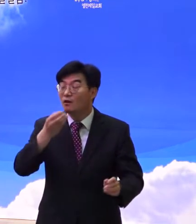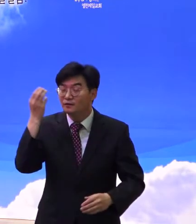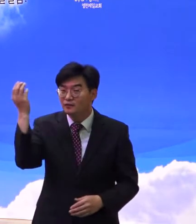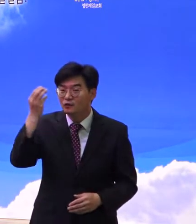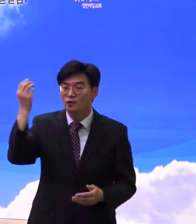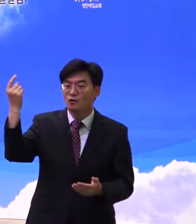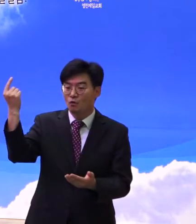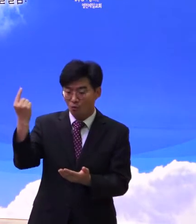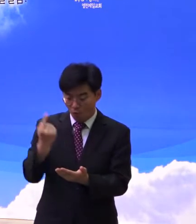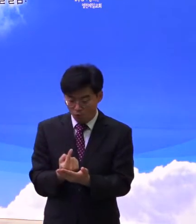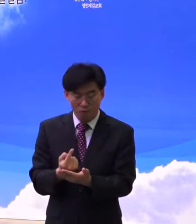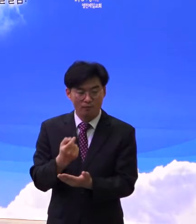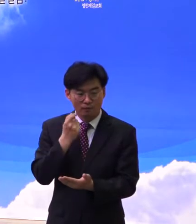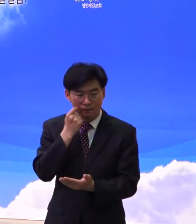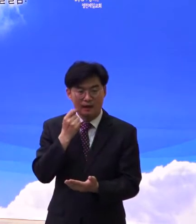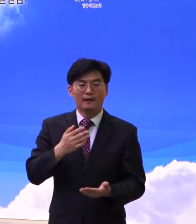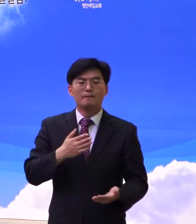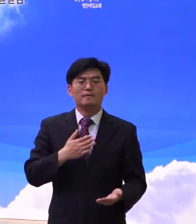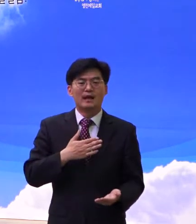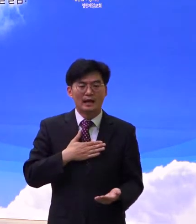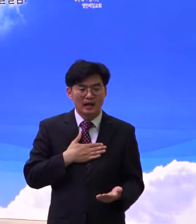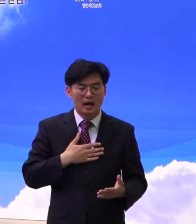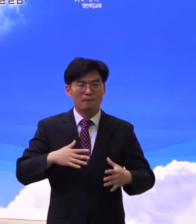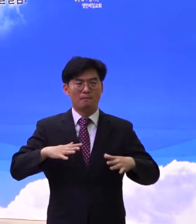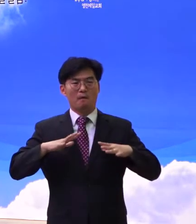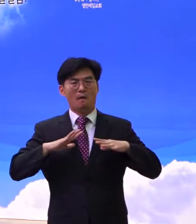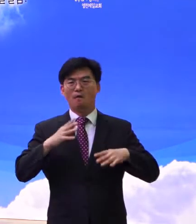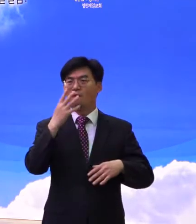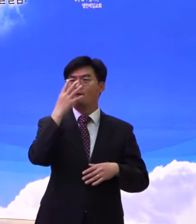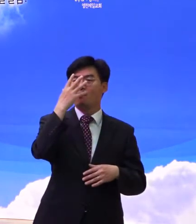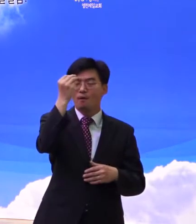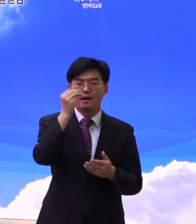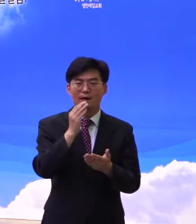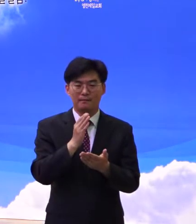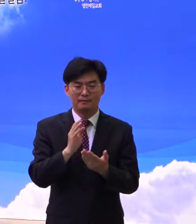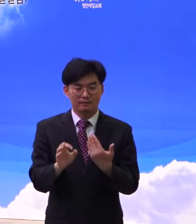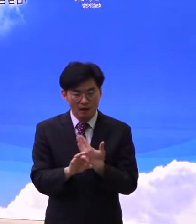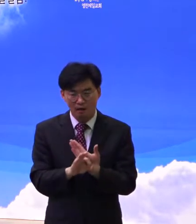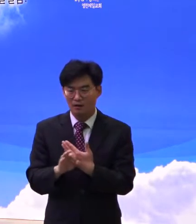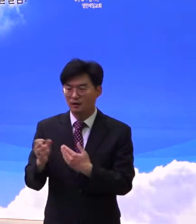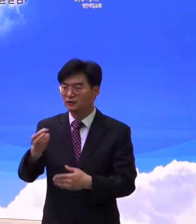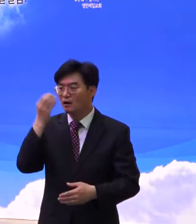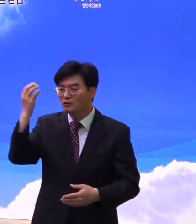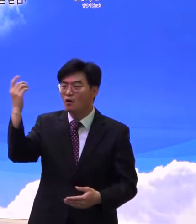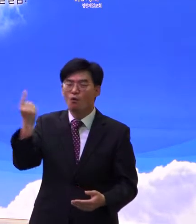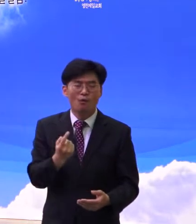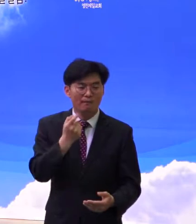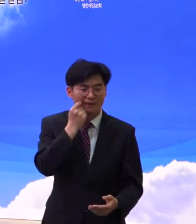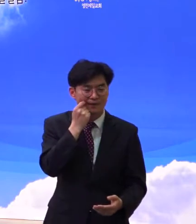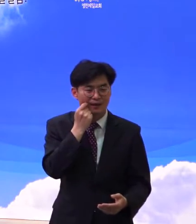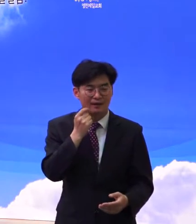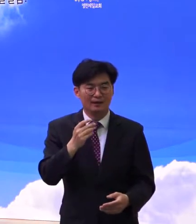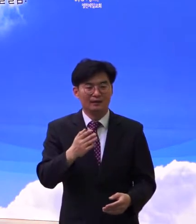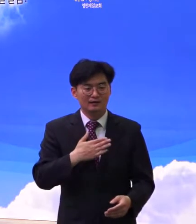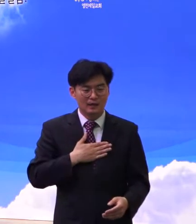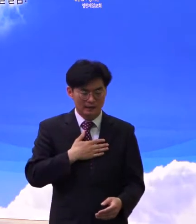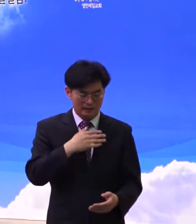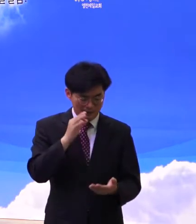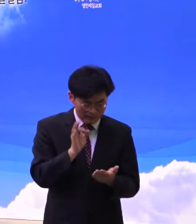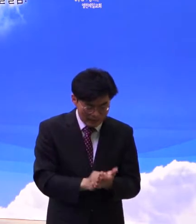내어드리지 않게 되는 것입니다. 나 스스로 하고 하나님께서 일하실 그런 자리를 마련하지 않고 하나님께